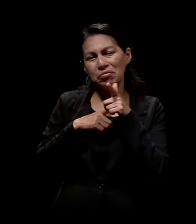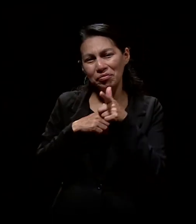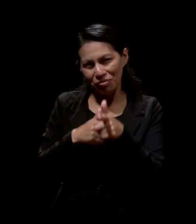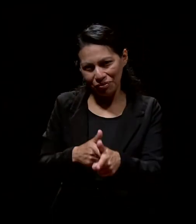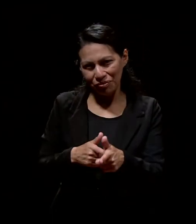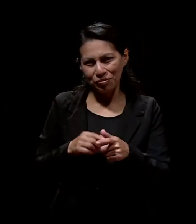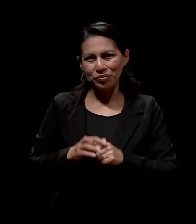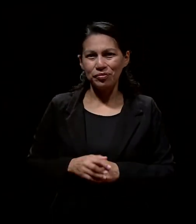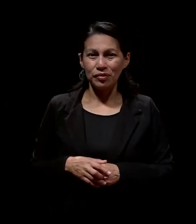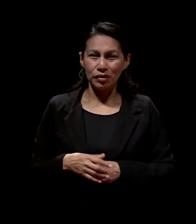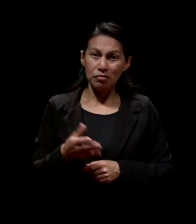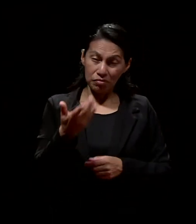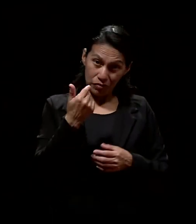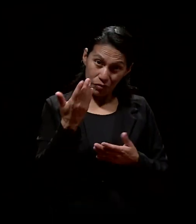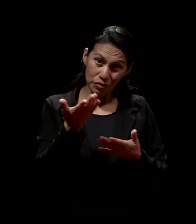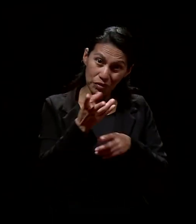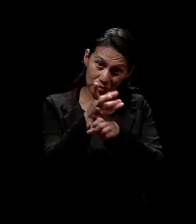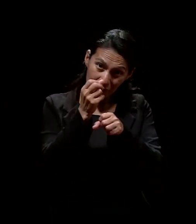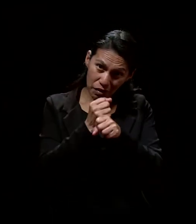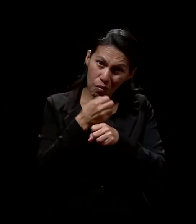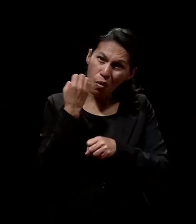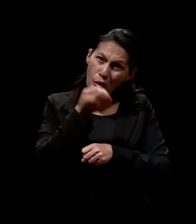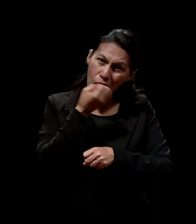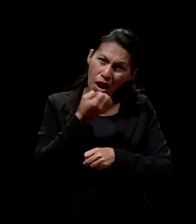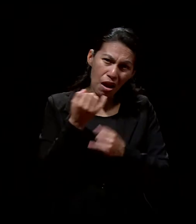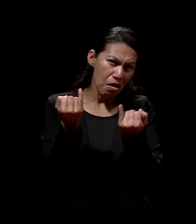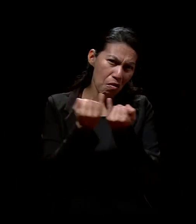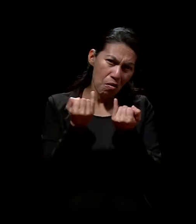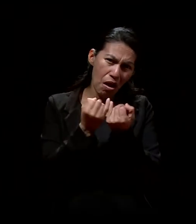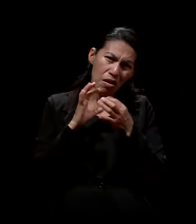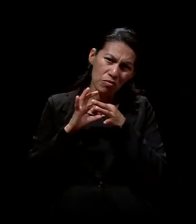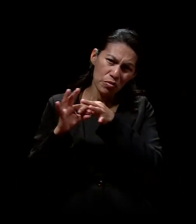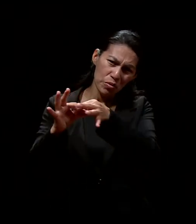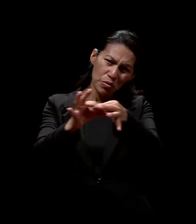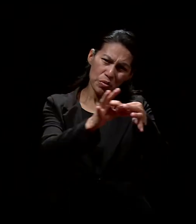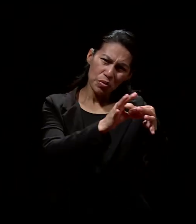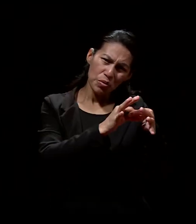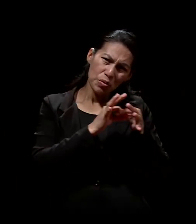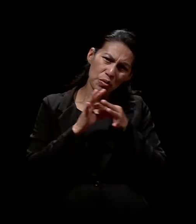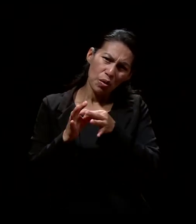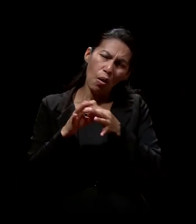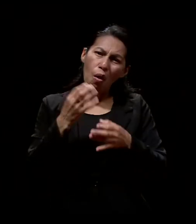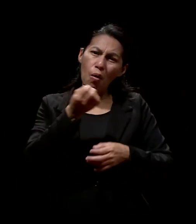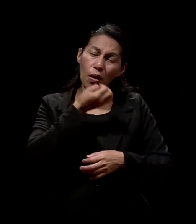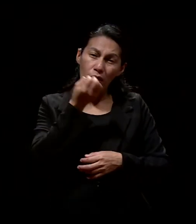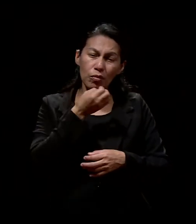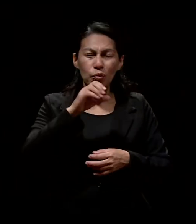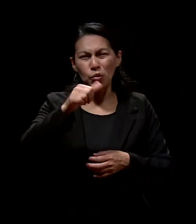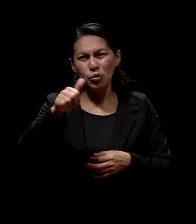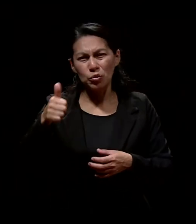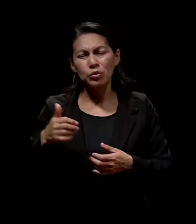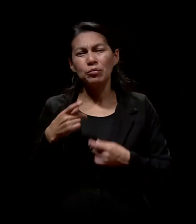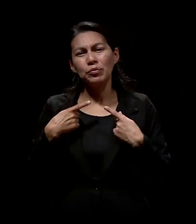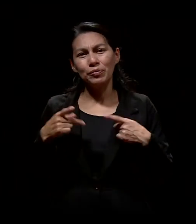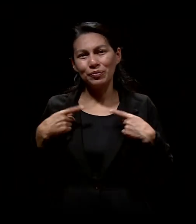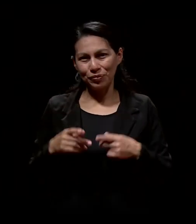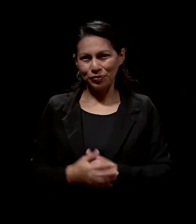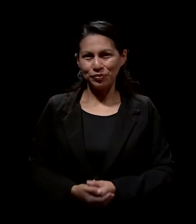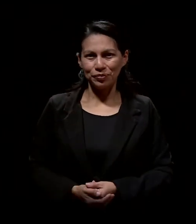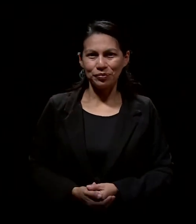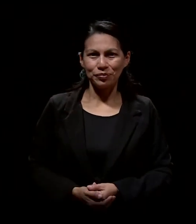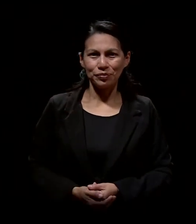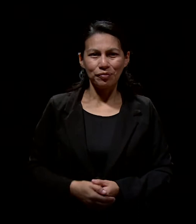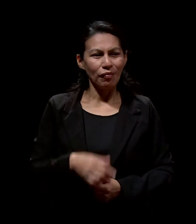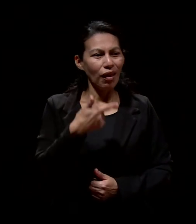y unámonos, formemos una red de personas que oran los unos por los otros.